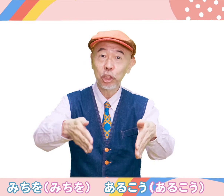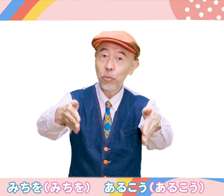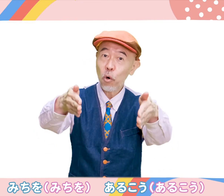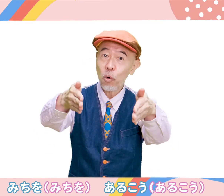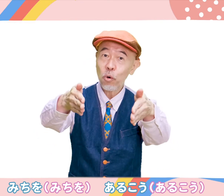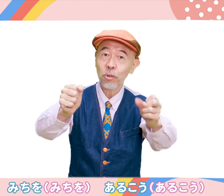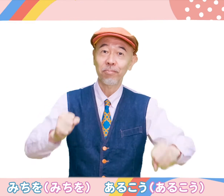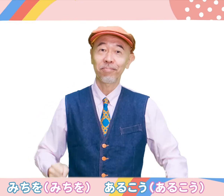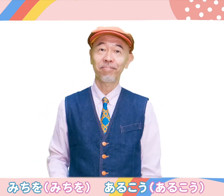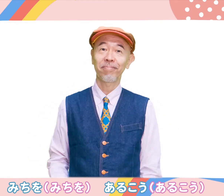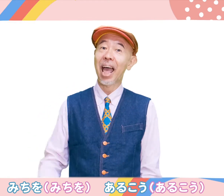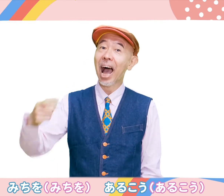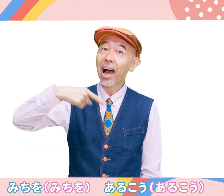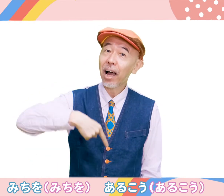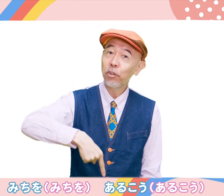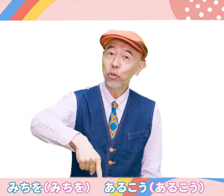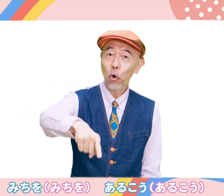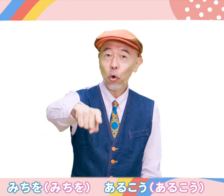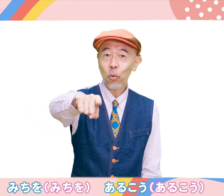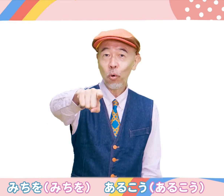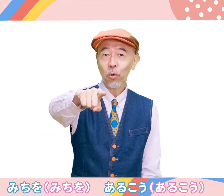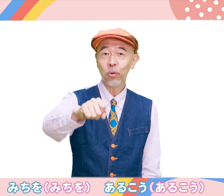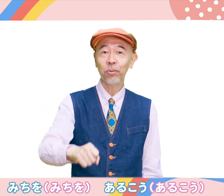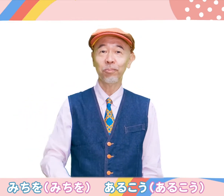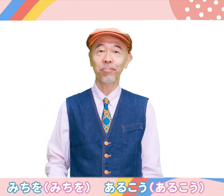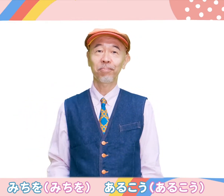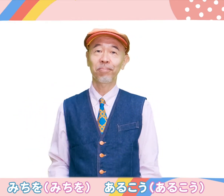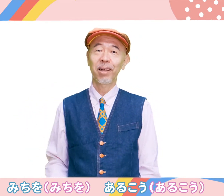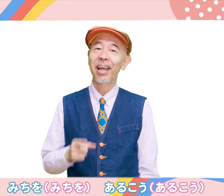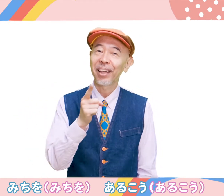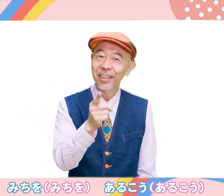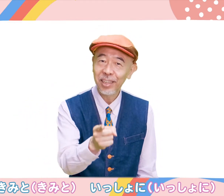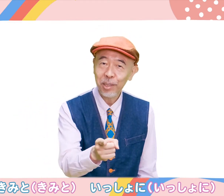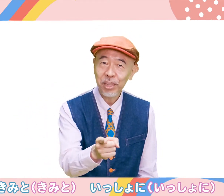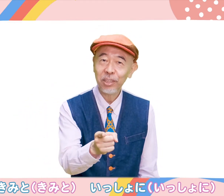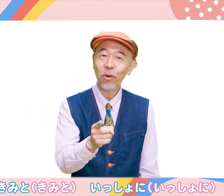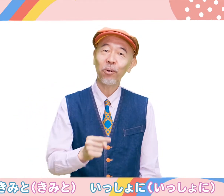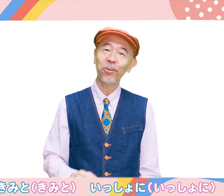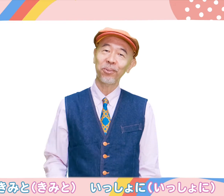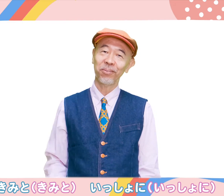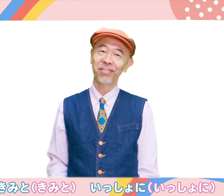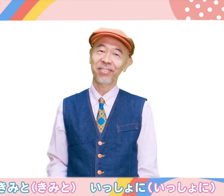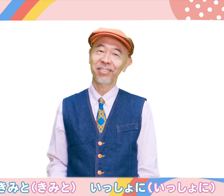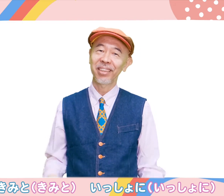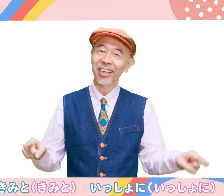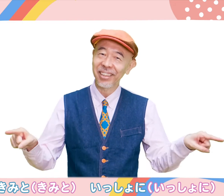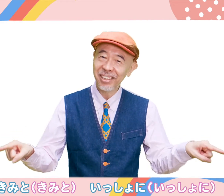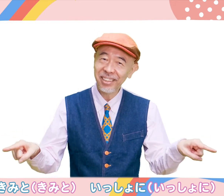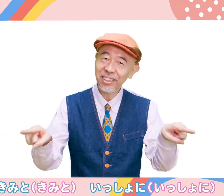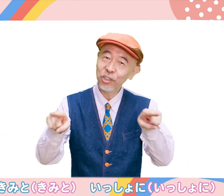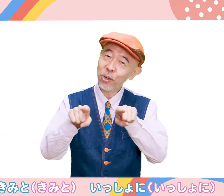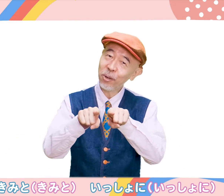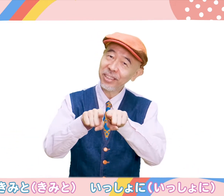道を歩こう。君と一緒に